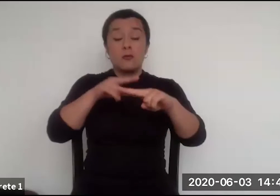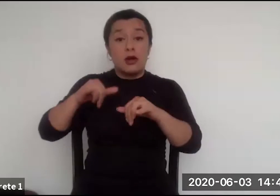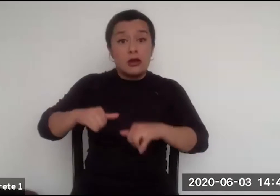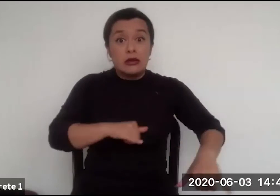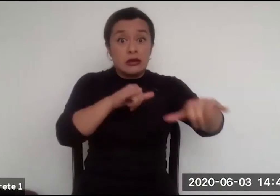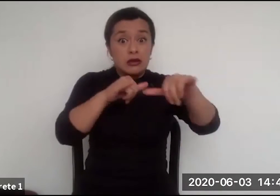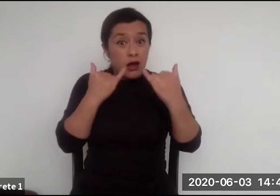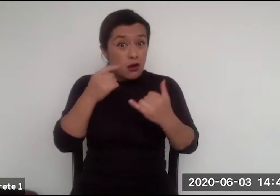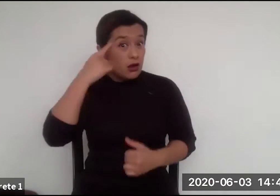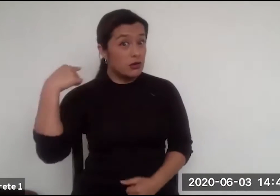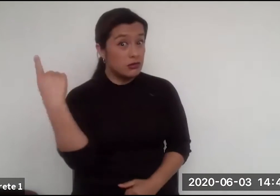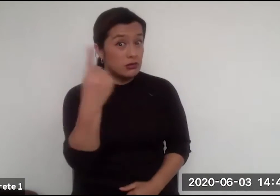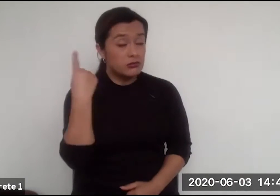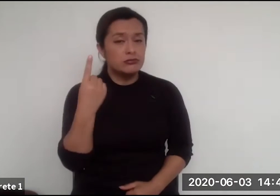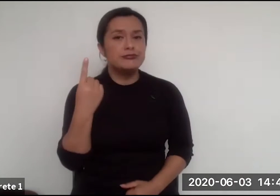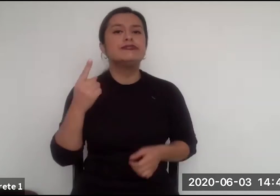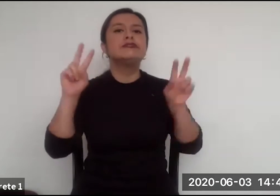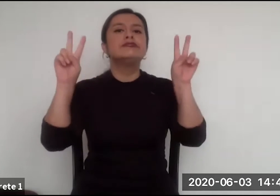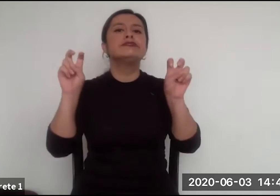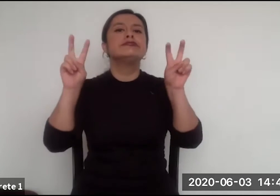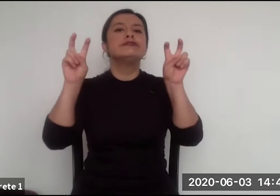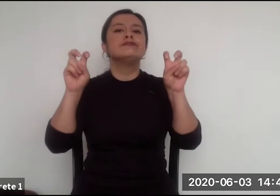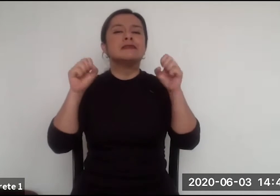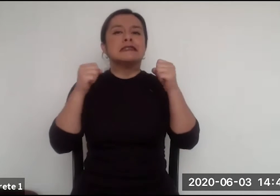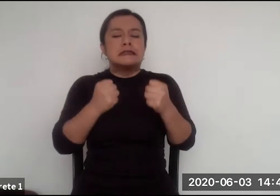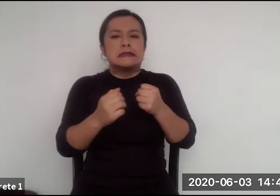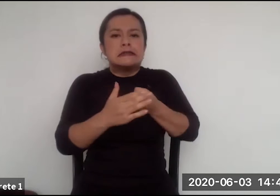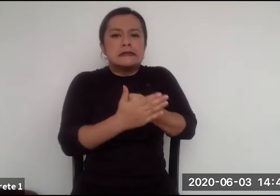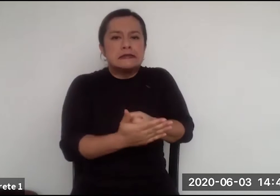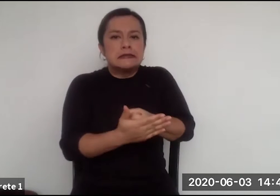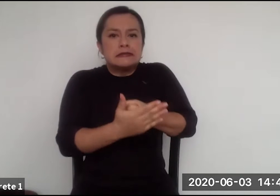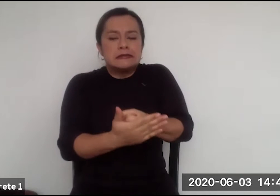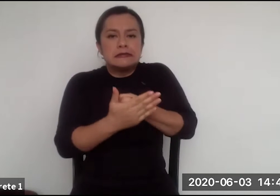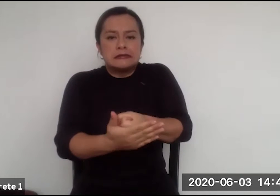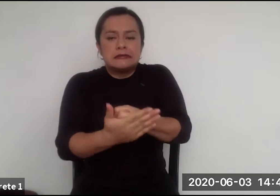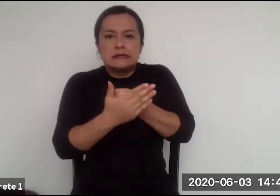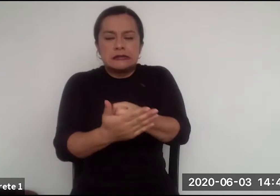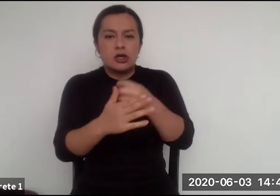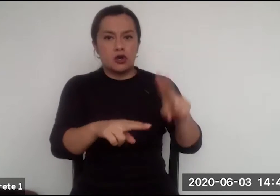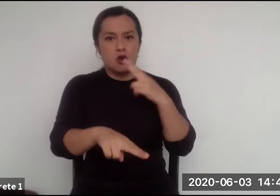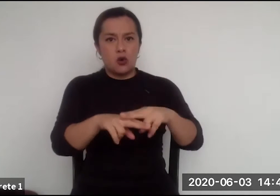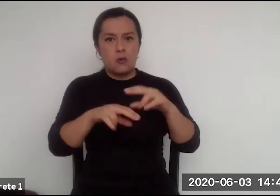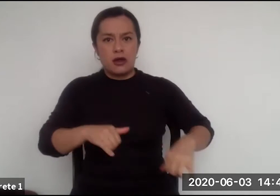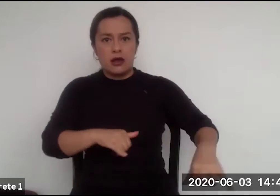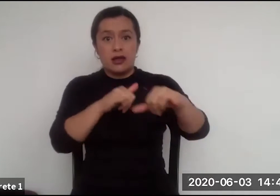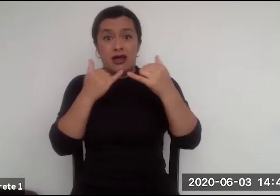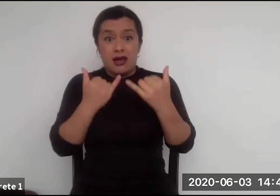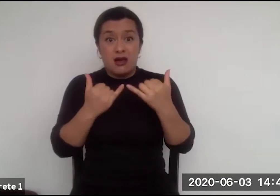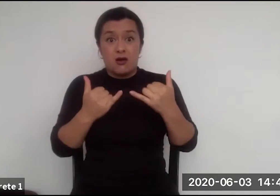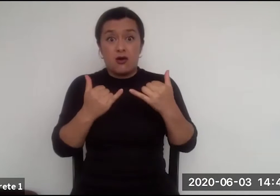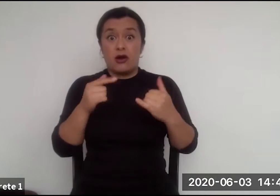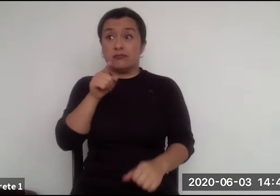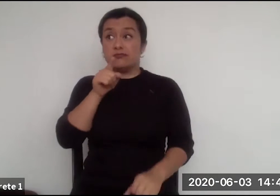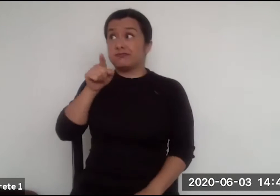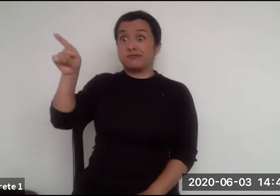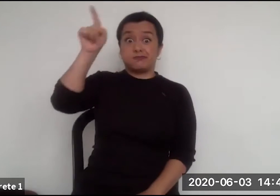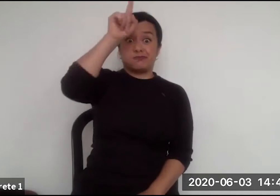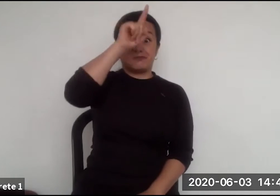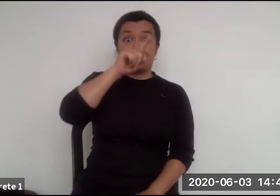recrudeciendo la ideología de la normalidad a una escala planetaria sin precedentes. Entonces, esta